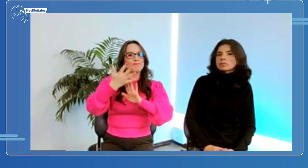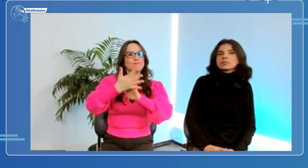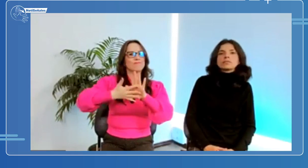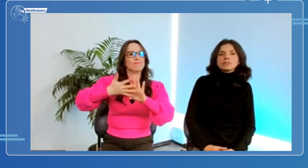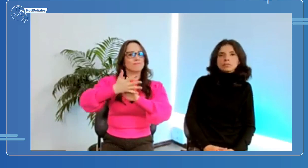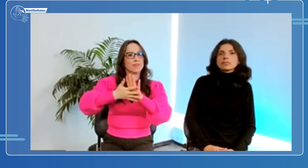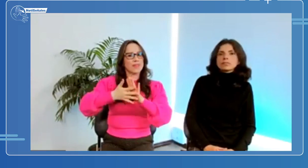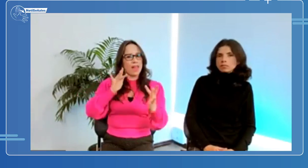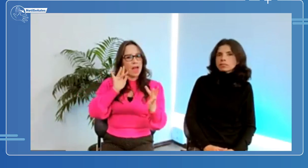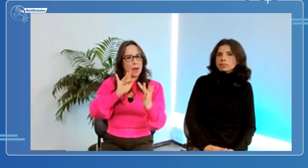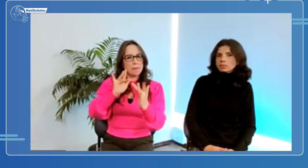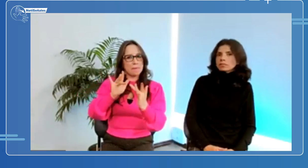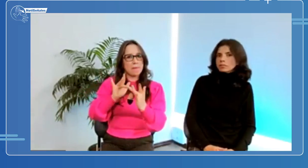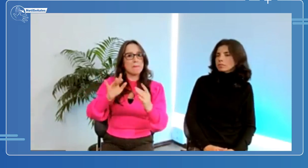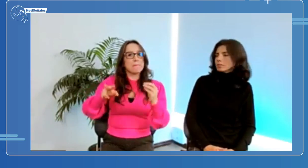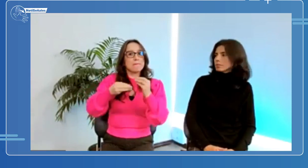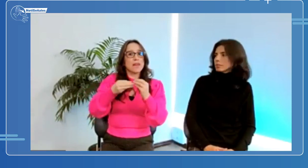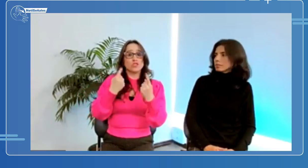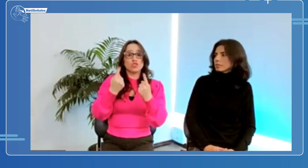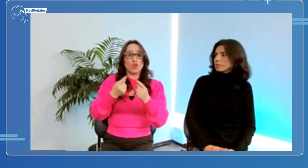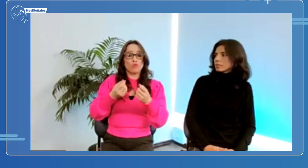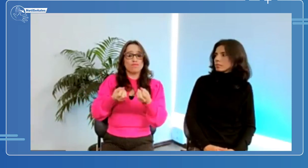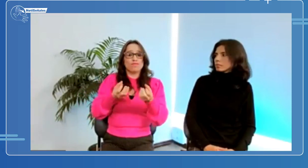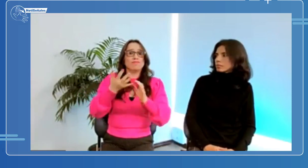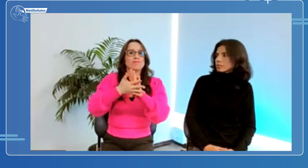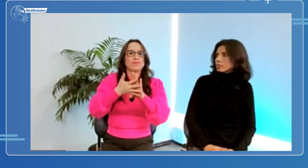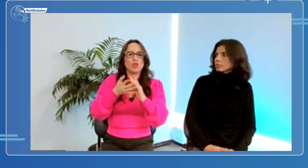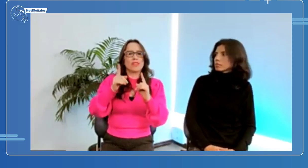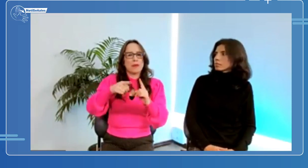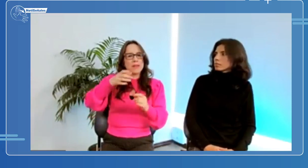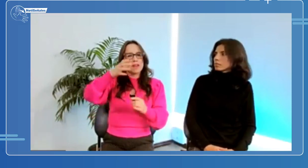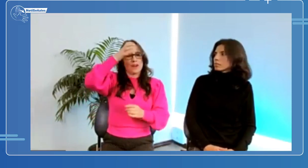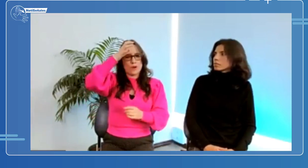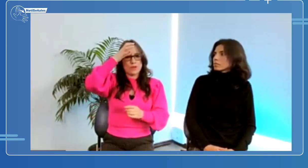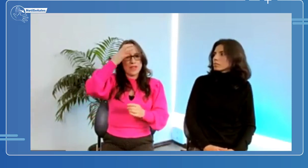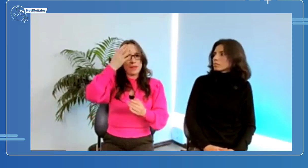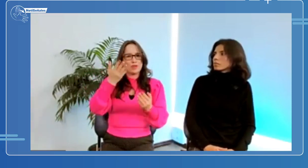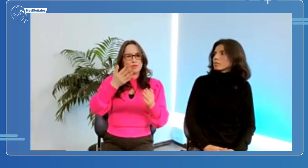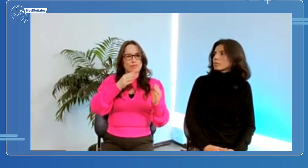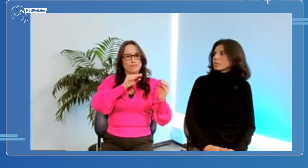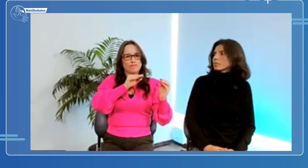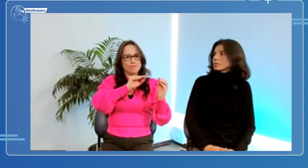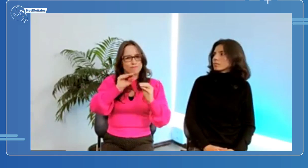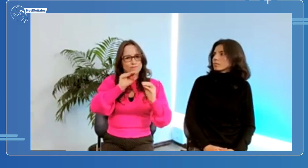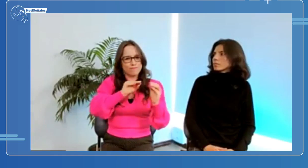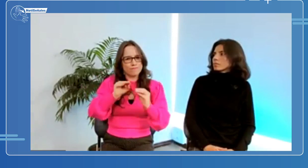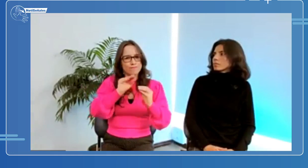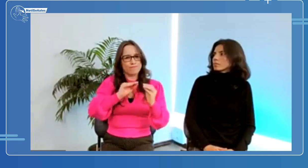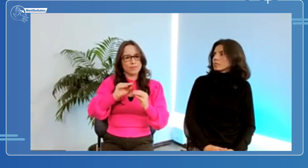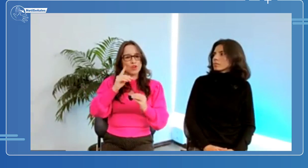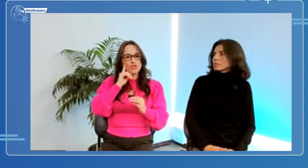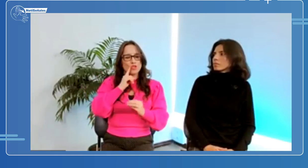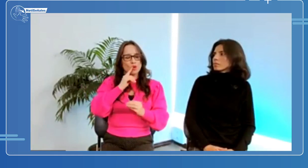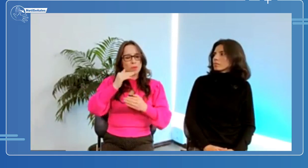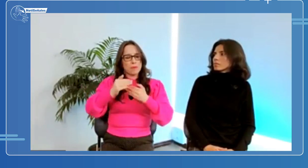la comunidad sorda, crear señas desde el contexto de salud, y también no solamente señas y ya,